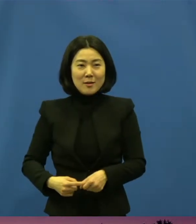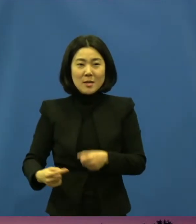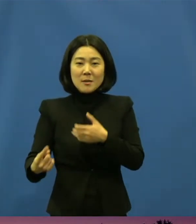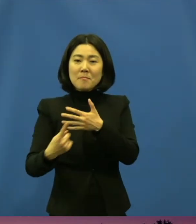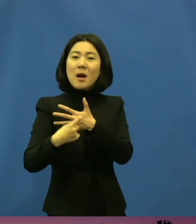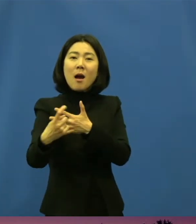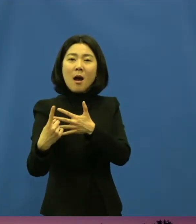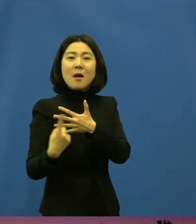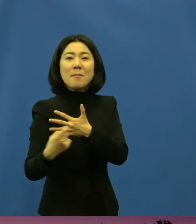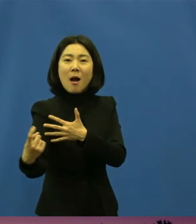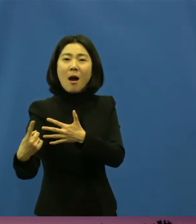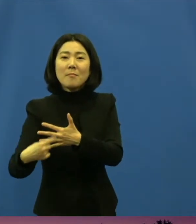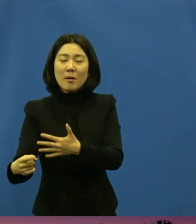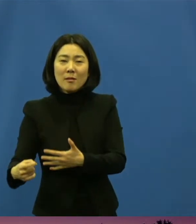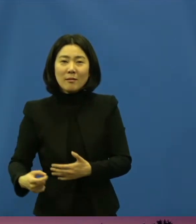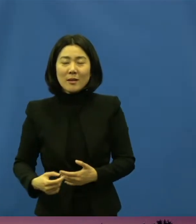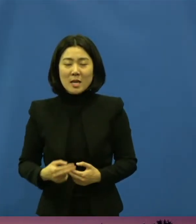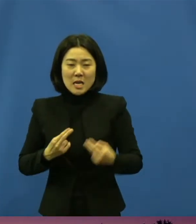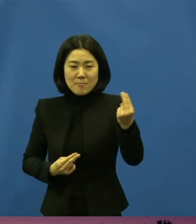안 거쳐요.